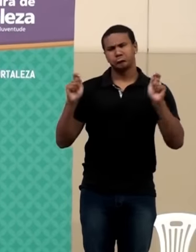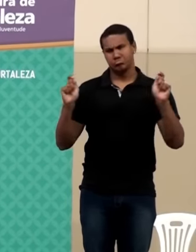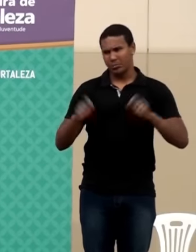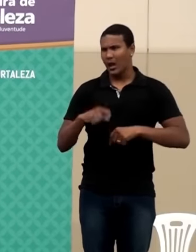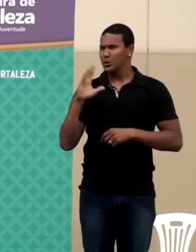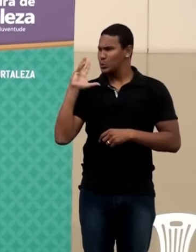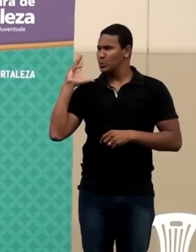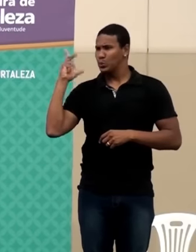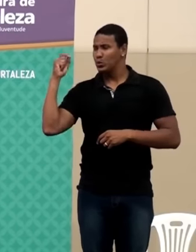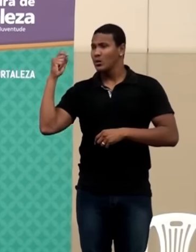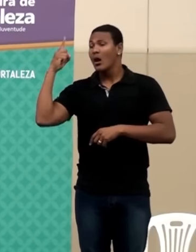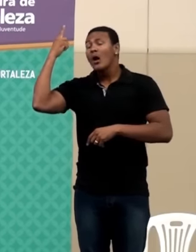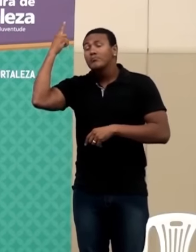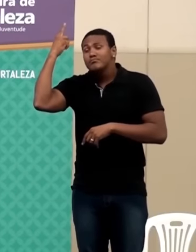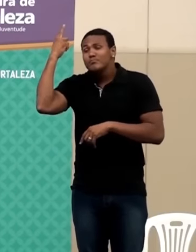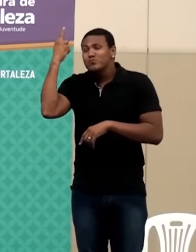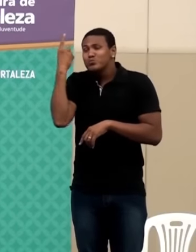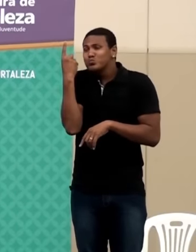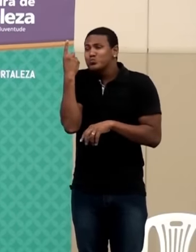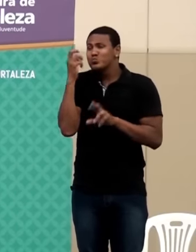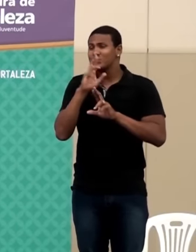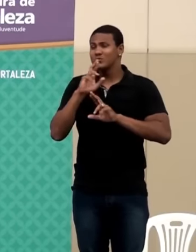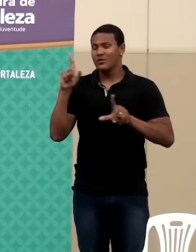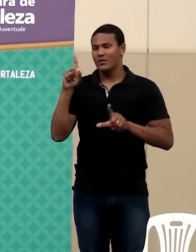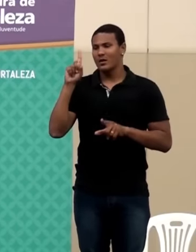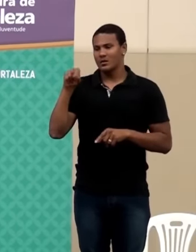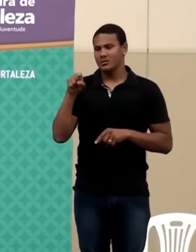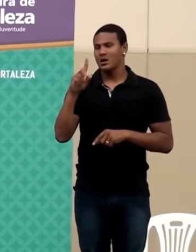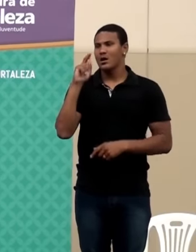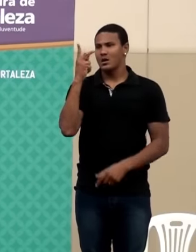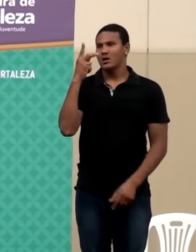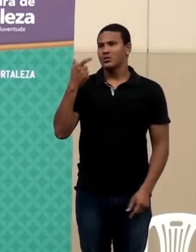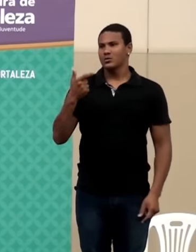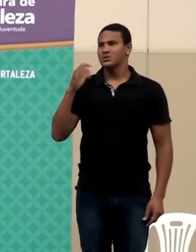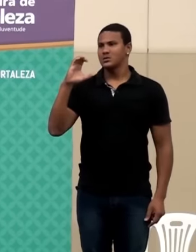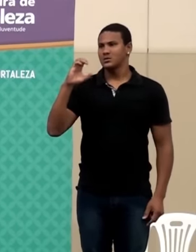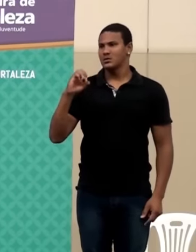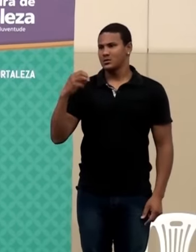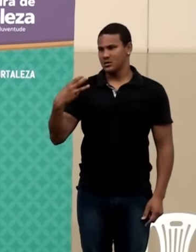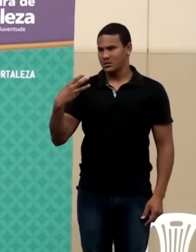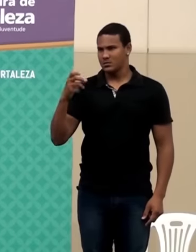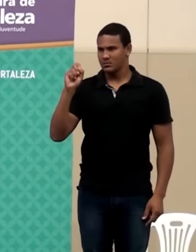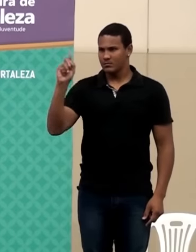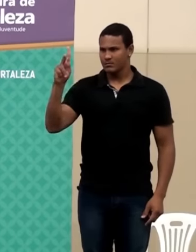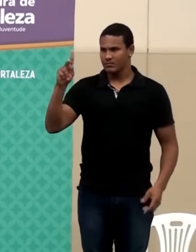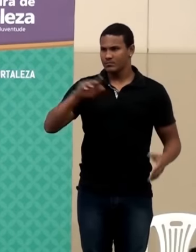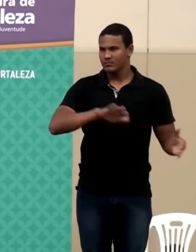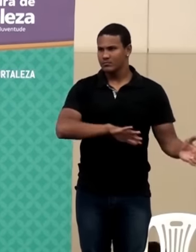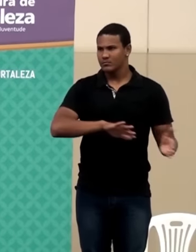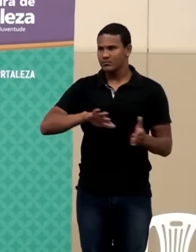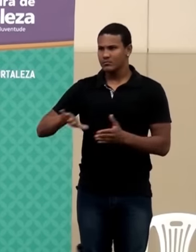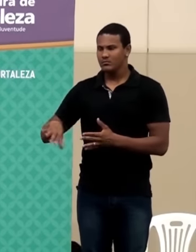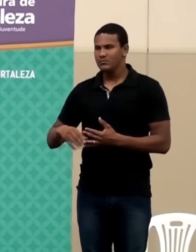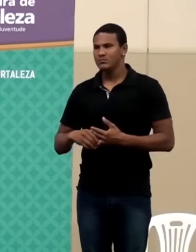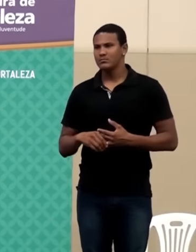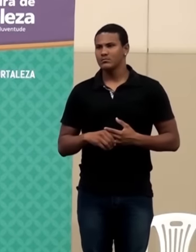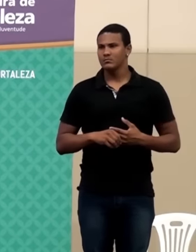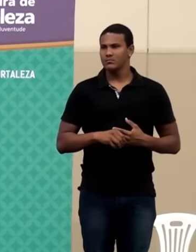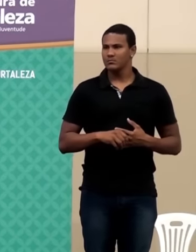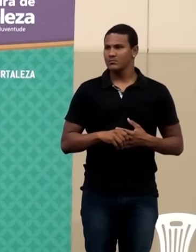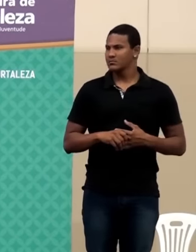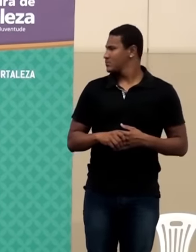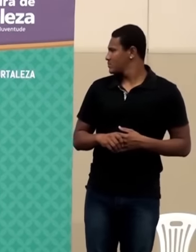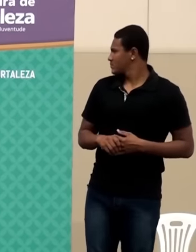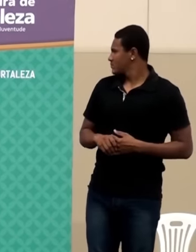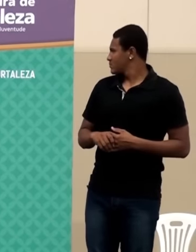H2SO3, que é um ácido que tem baixa estabilidade. Ok? Vamos lá. Professor Ceciliano já chegando aqui para aula de história,